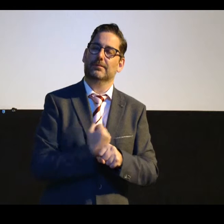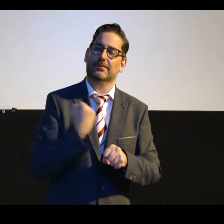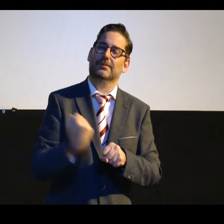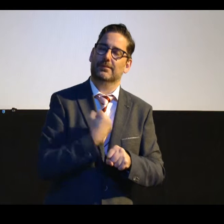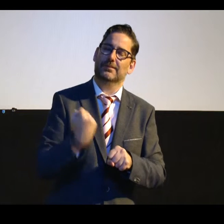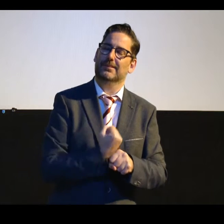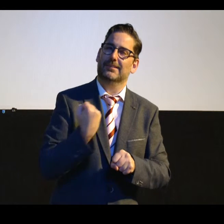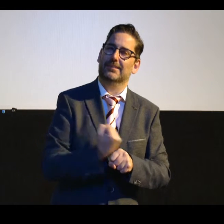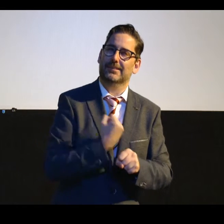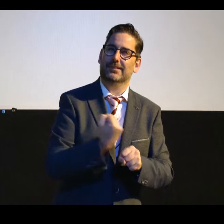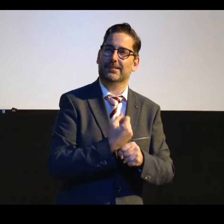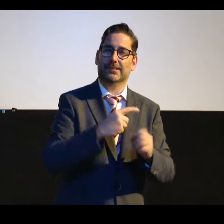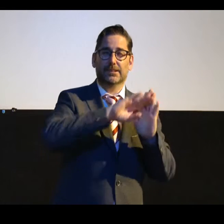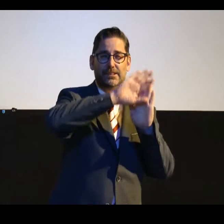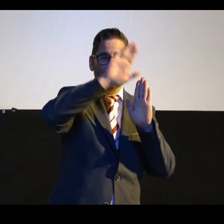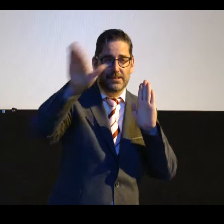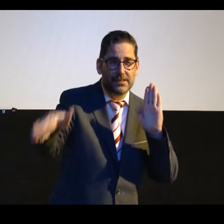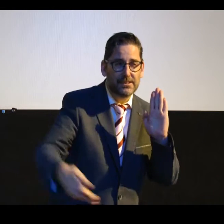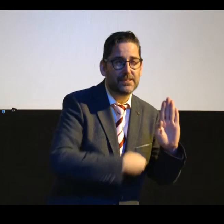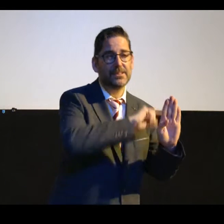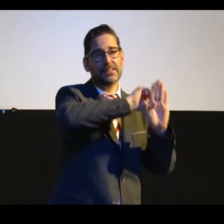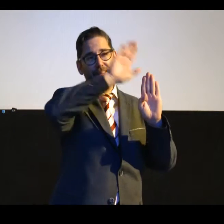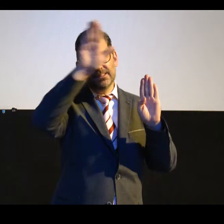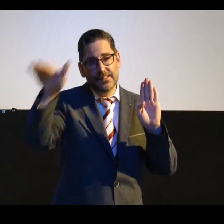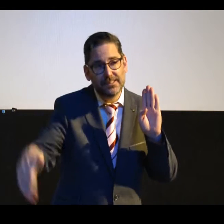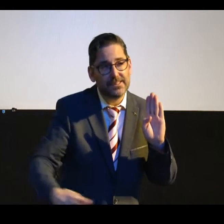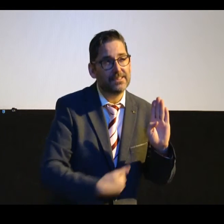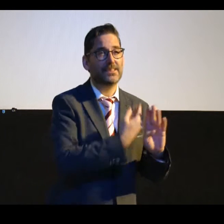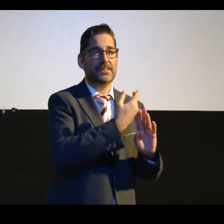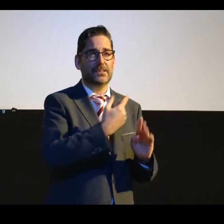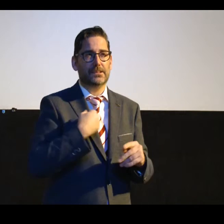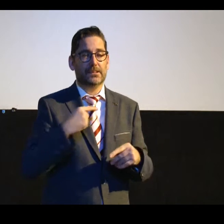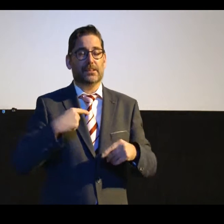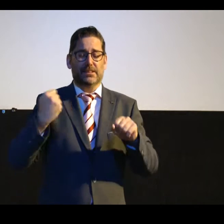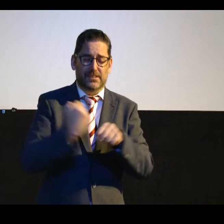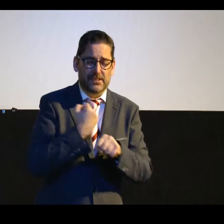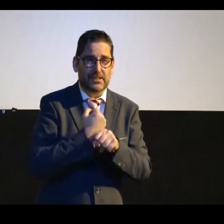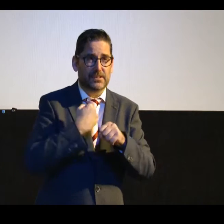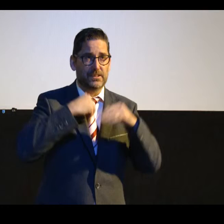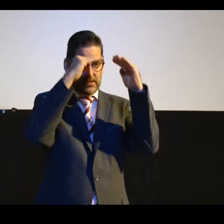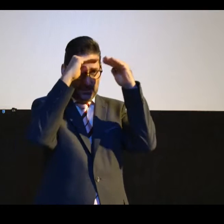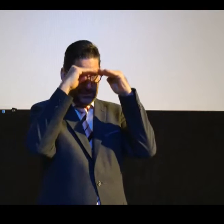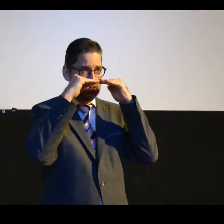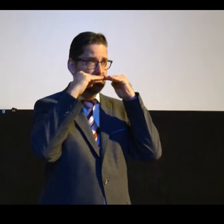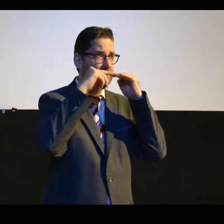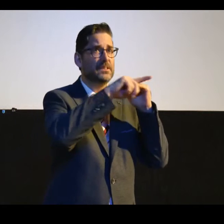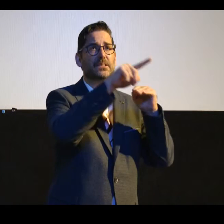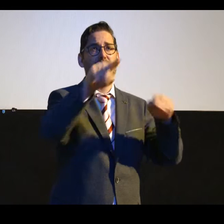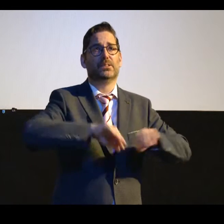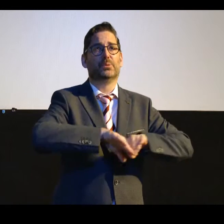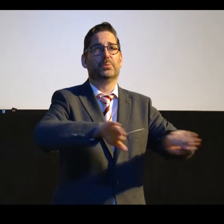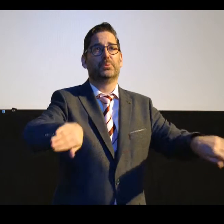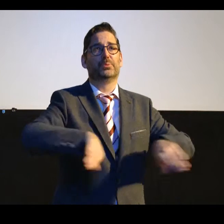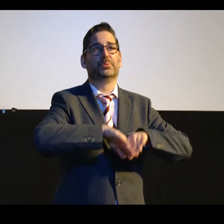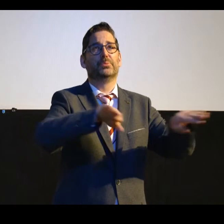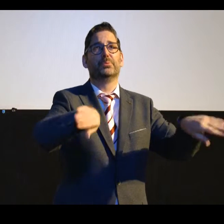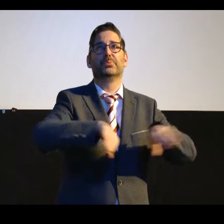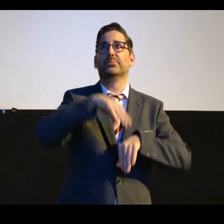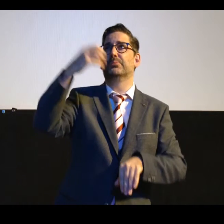Hace dos años que venimos trabajando de manera ardua como Junta Directiva, les aseguro que día y noche. Es un trabajo que requiere